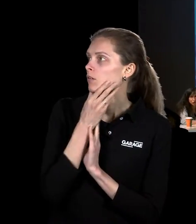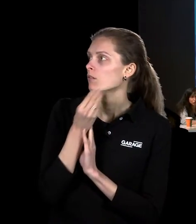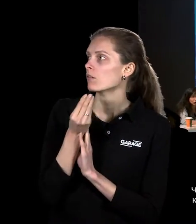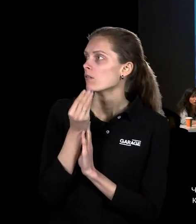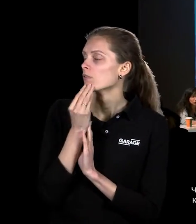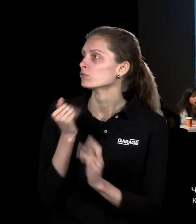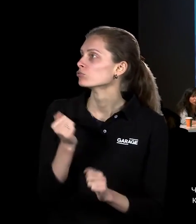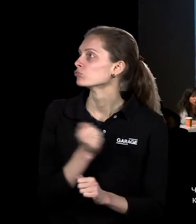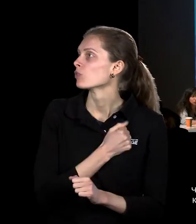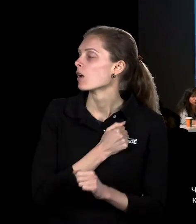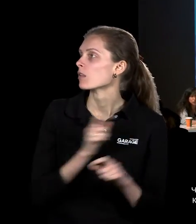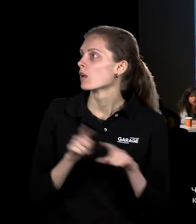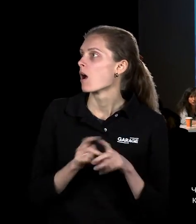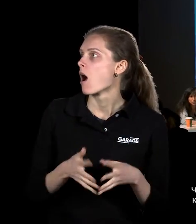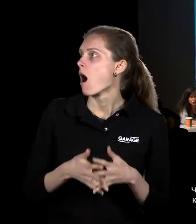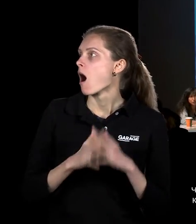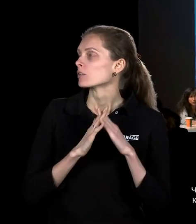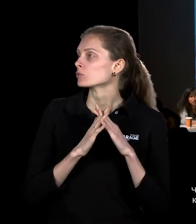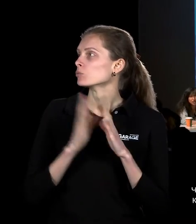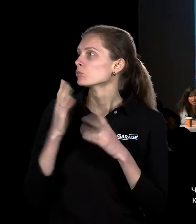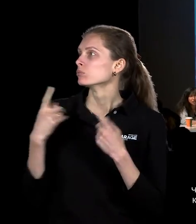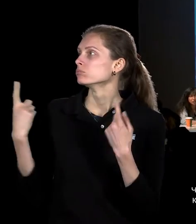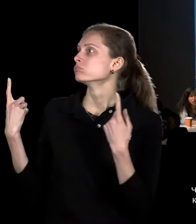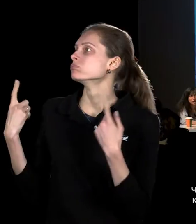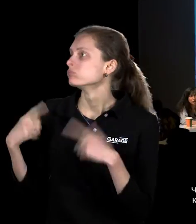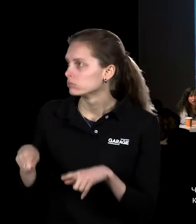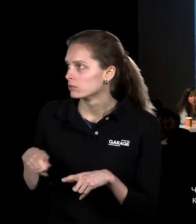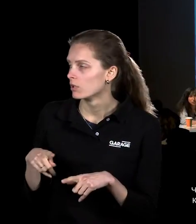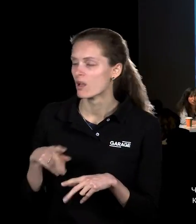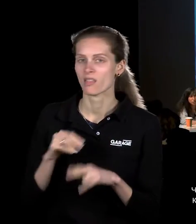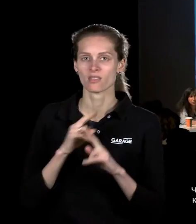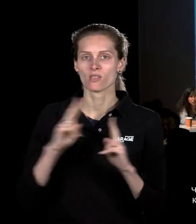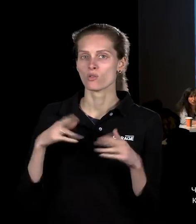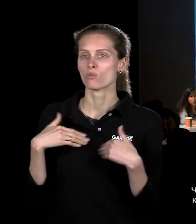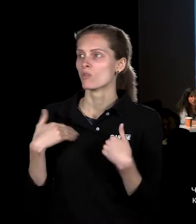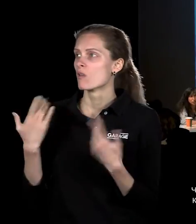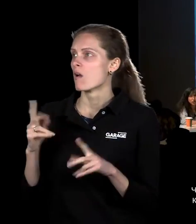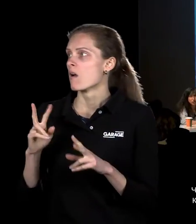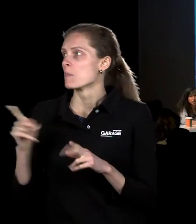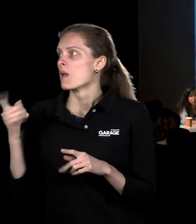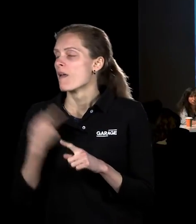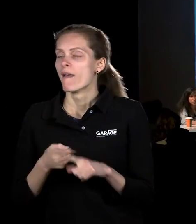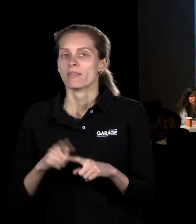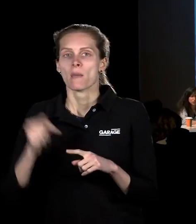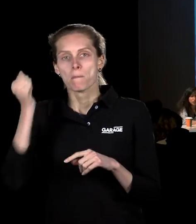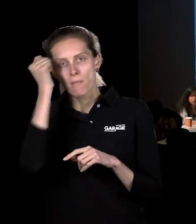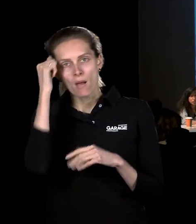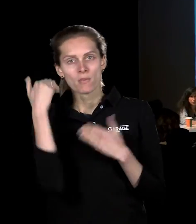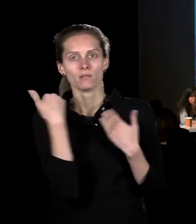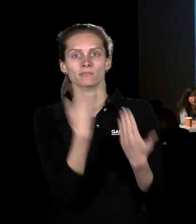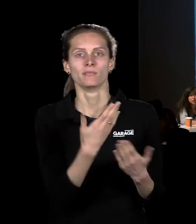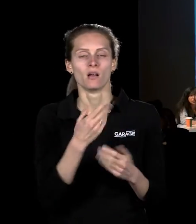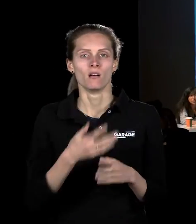и что очень жалко, что это архитектура, которая обречена на разрушение, что к ней никто не относится как к памятникам архитектуры, отчасти